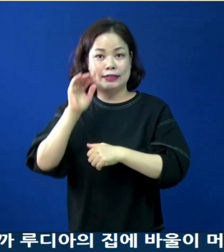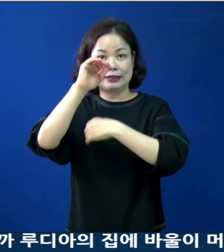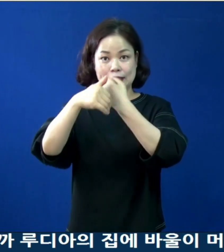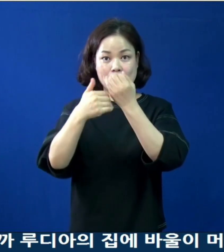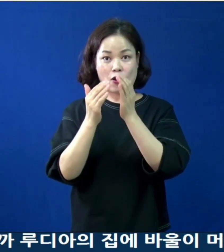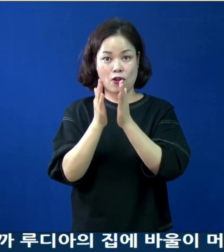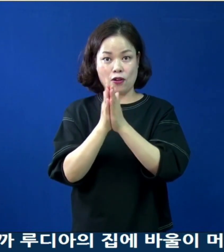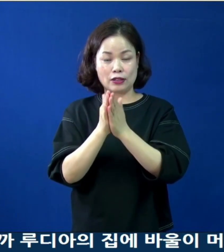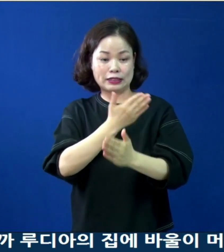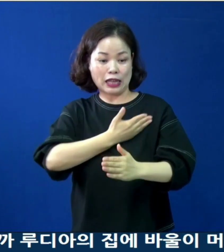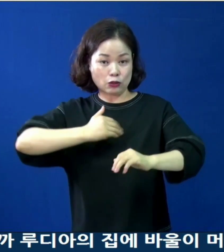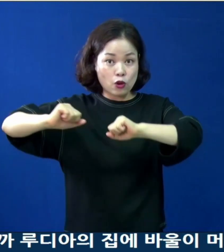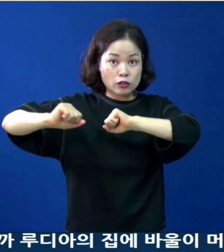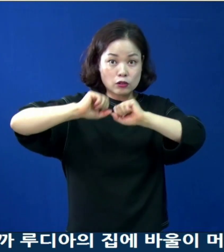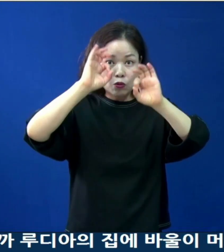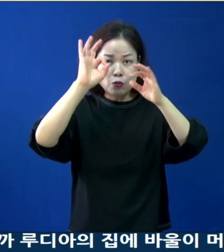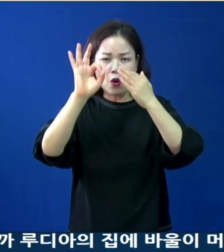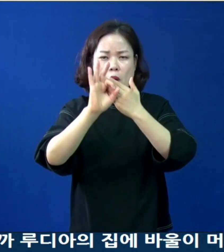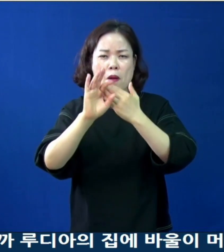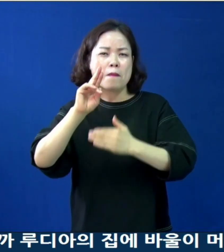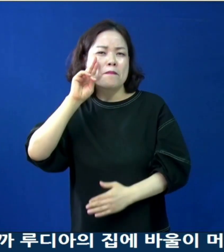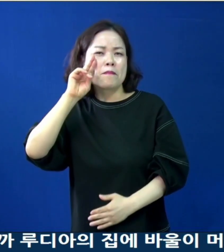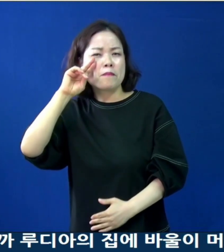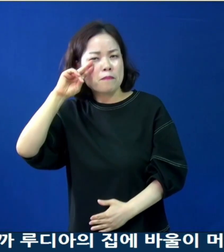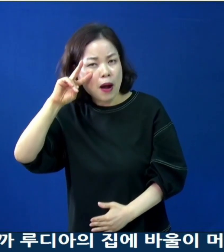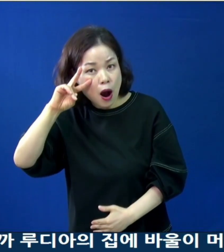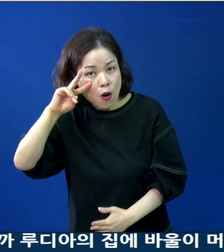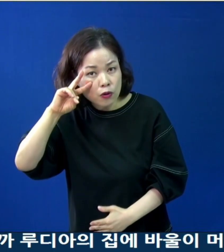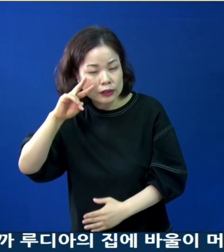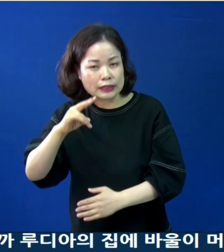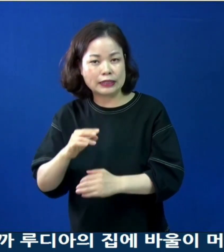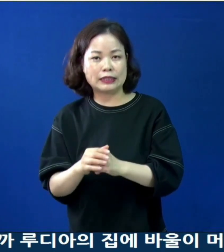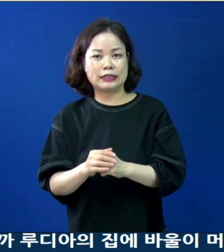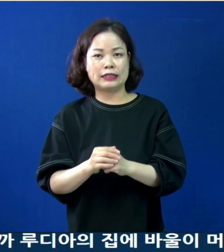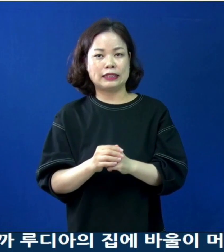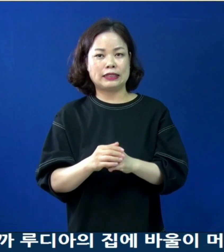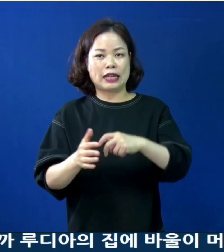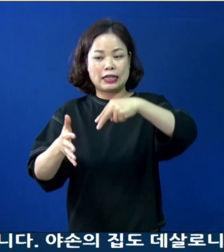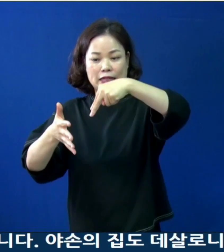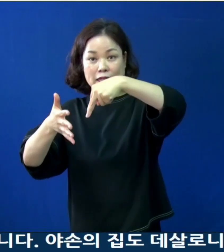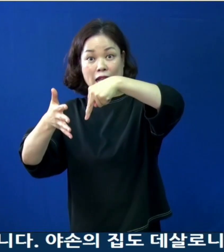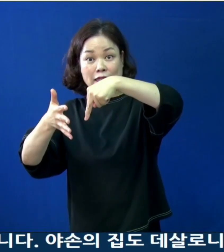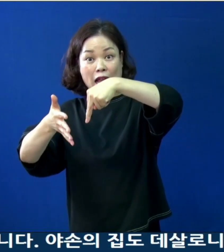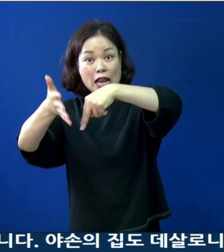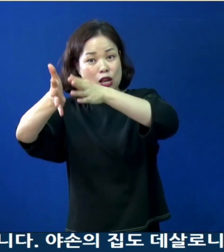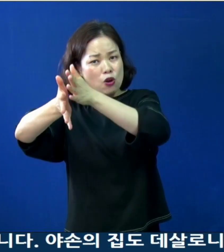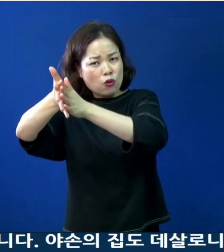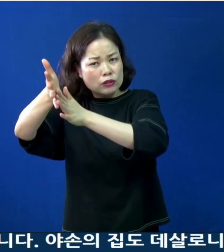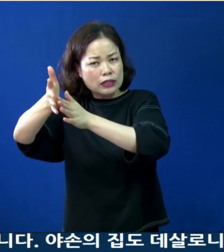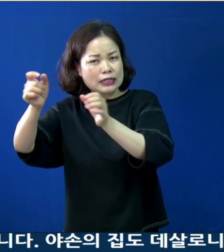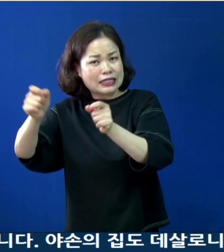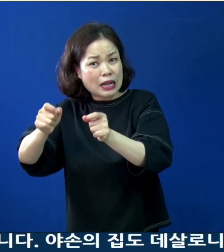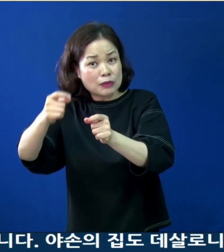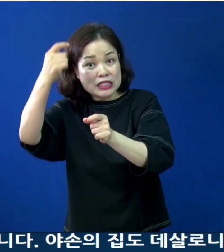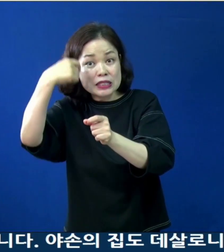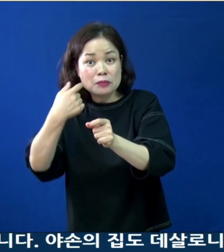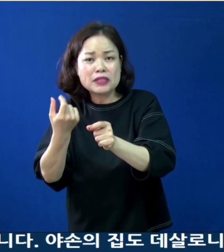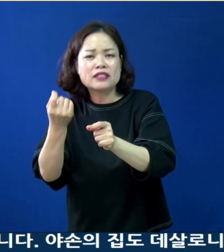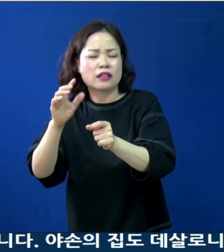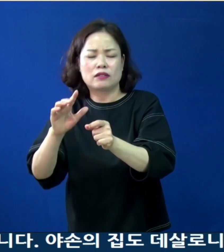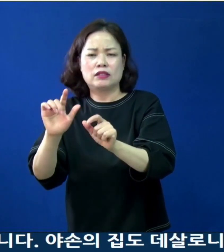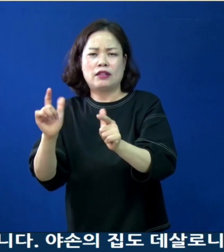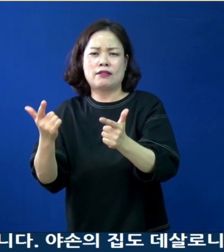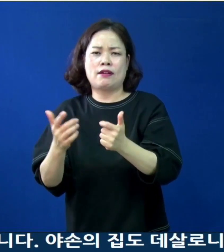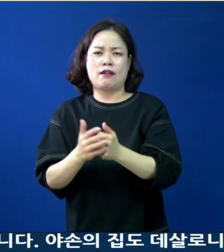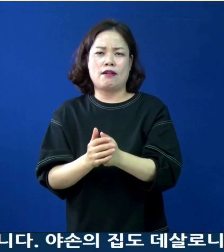성경 사도행전만 보면요, 바울이 이 데살로니가에 머문 기간이 무척 짧아 보여요. 근데 그렇지 않습니다.